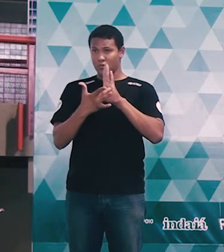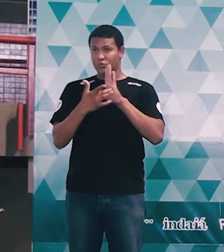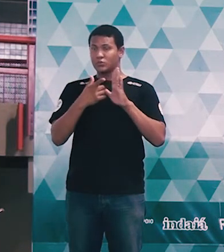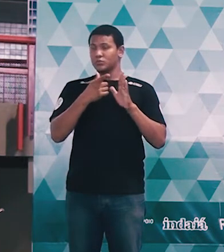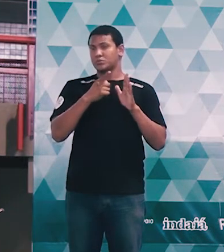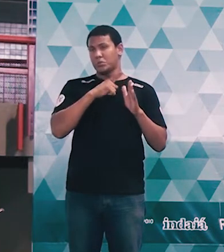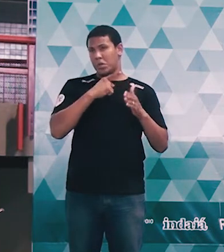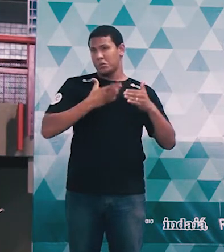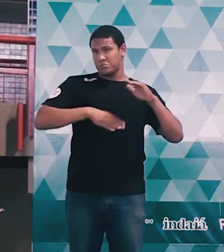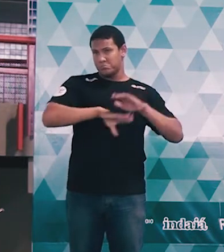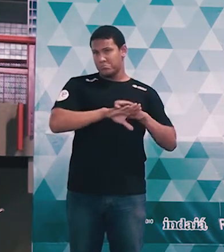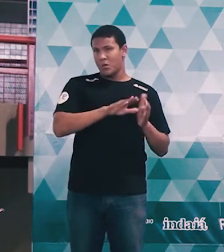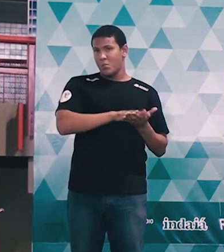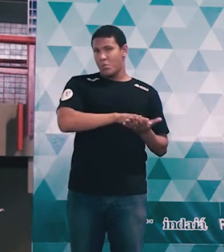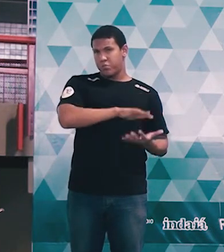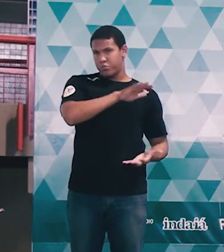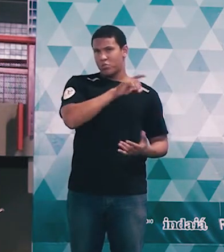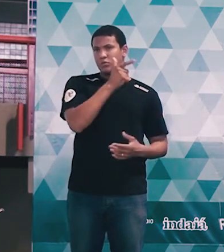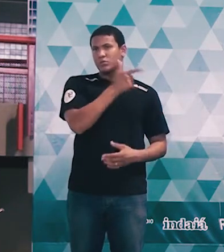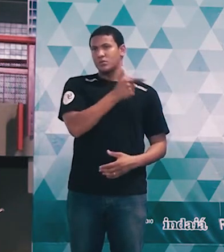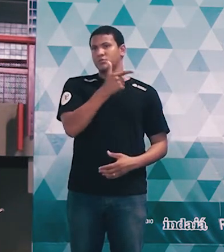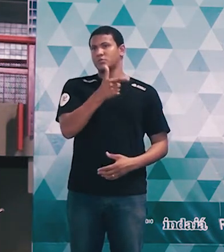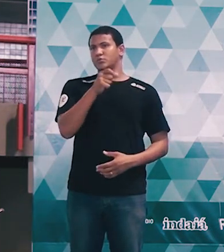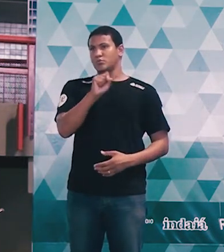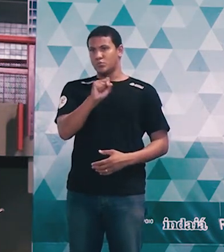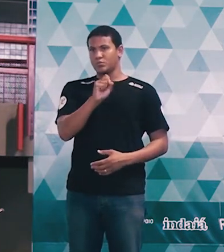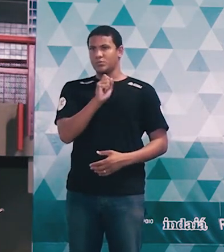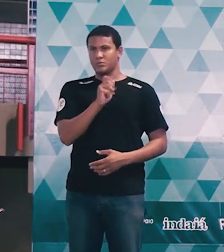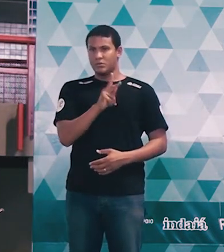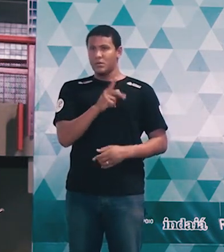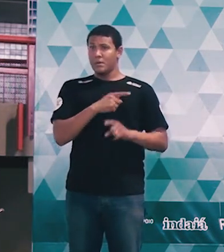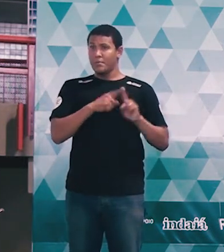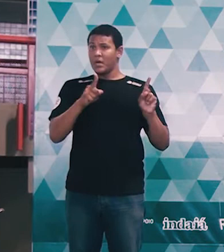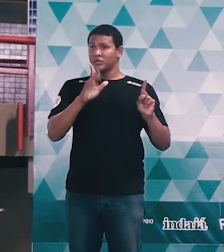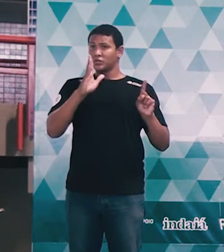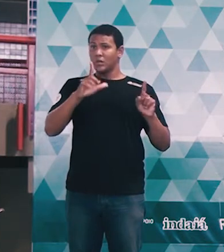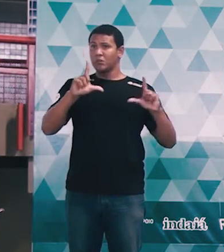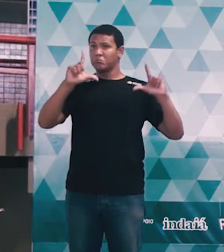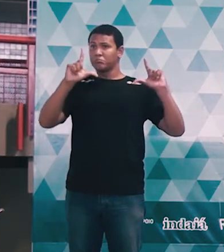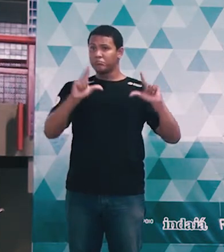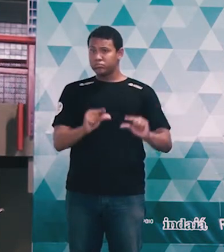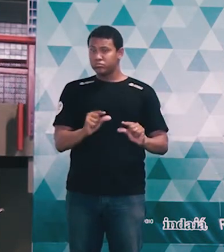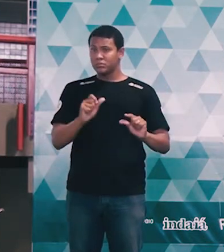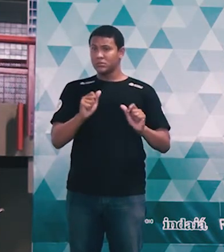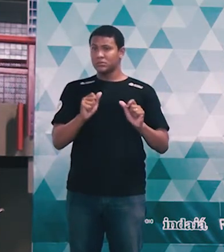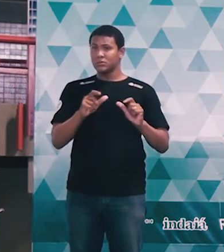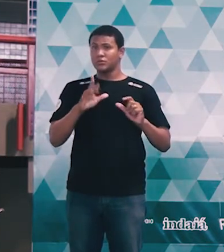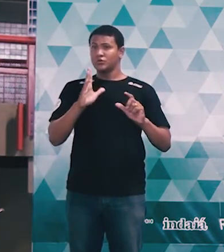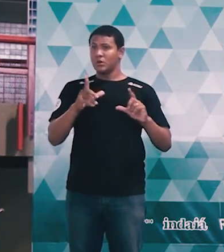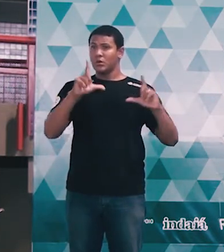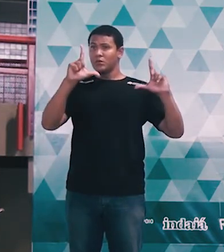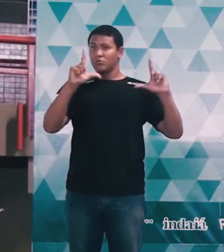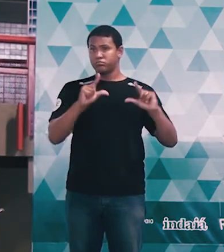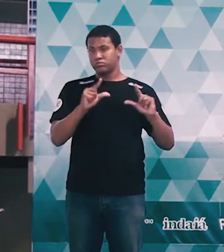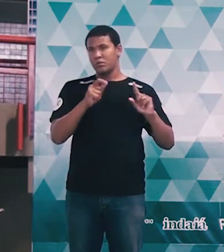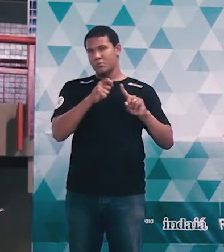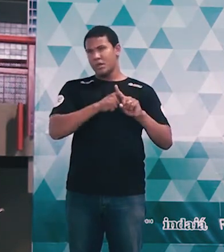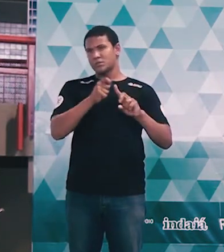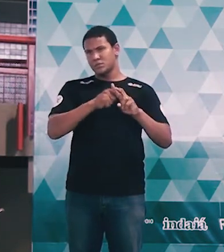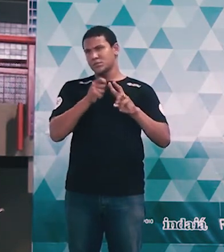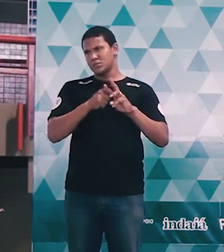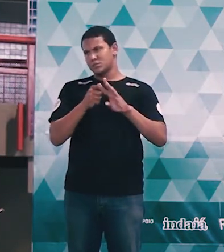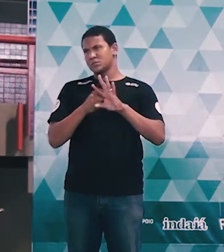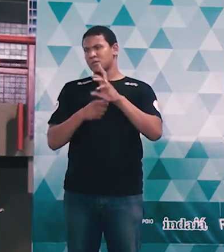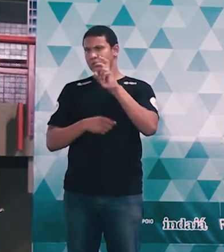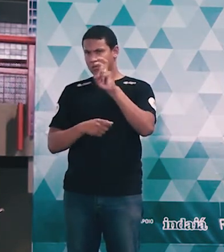esse? 228 vacinas. E ele já gastou no primeiro, segundo, terceiro, quarto e quinto mês uma certa quantidade. Tá.